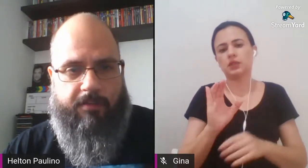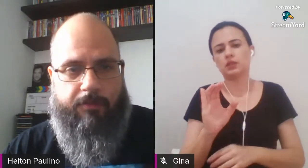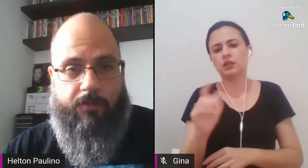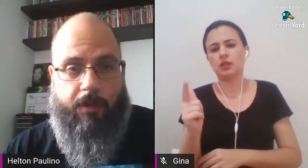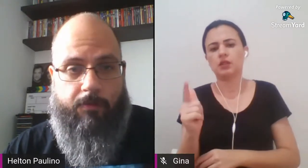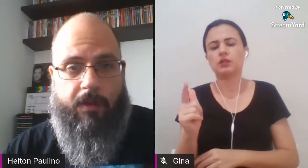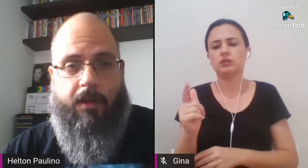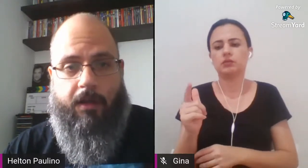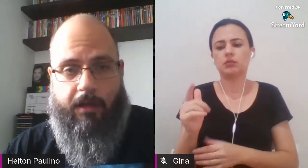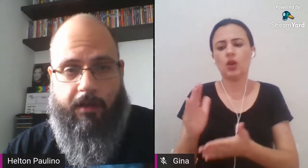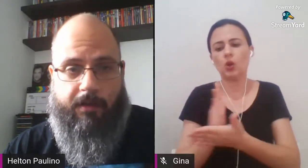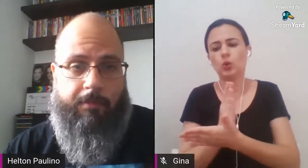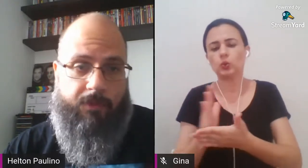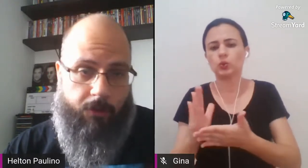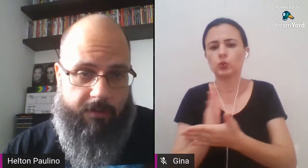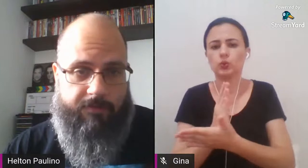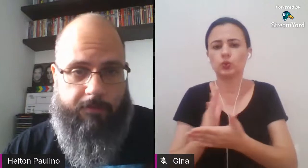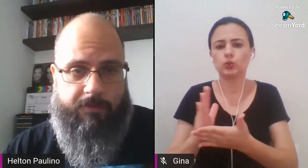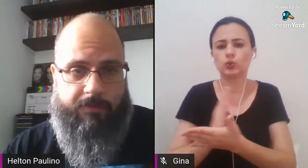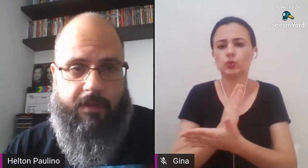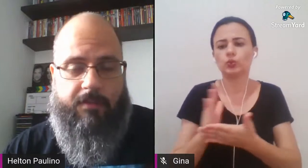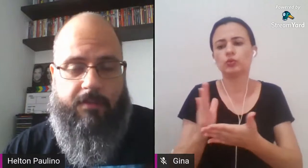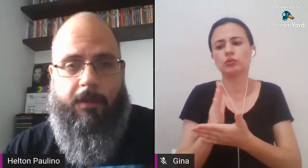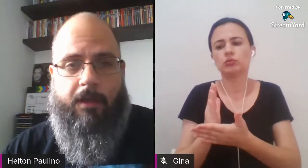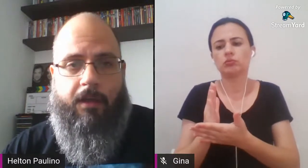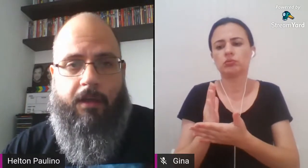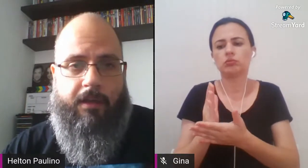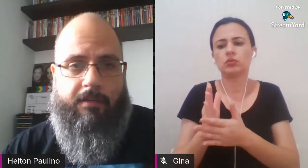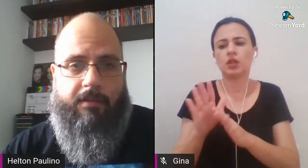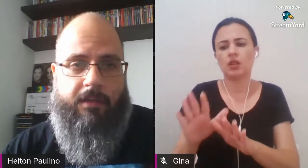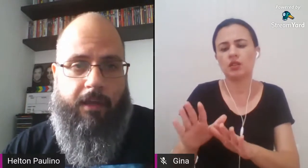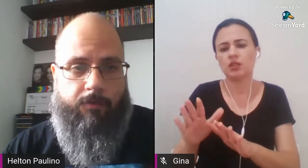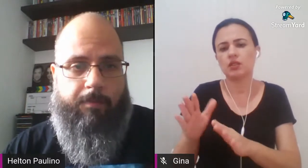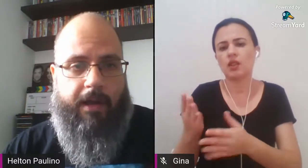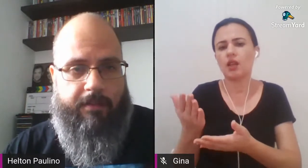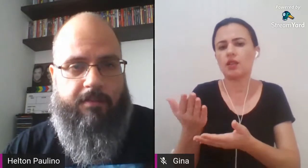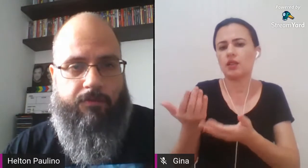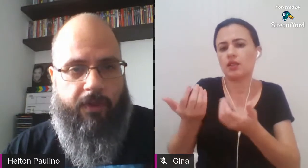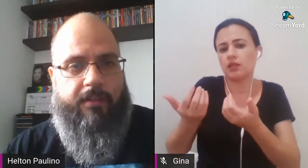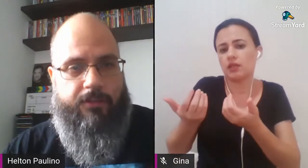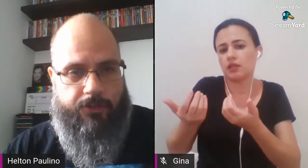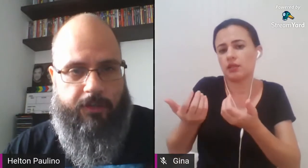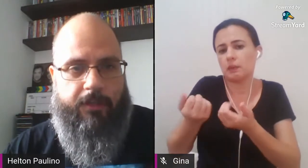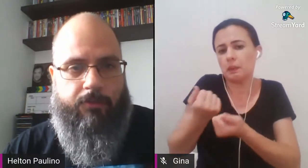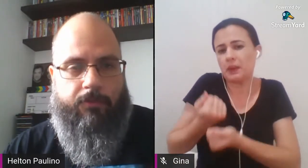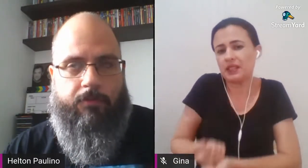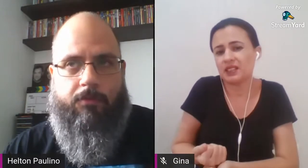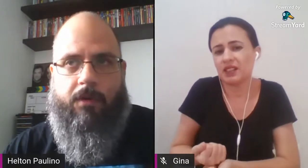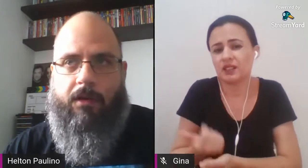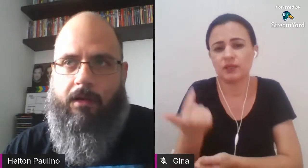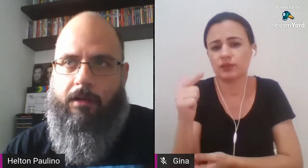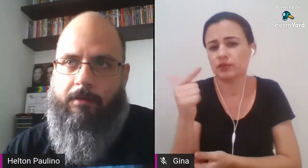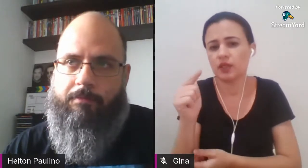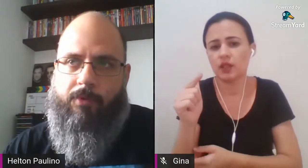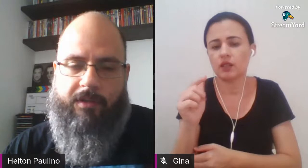pandemia não está sendo tão calamitosa, vamos dizer assim, se nenhum parente seu foi atingido